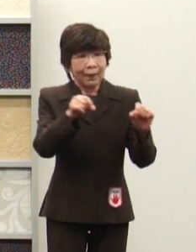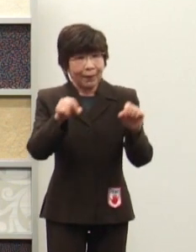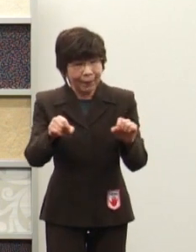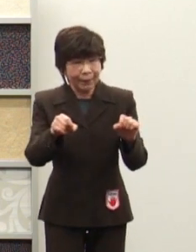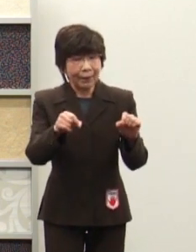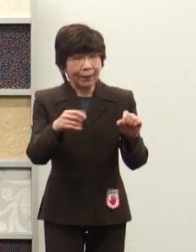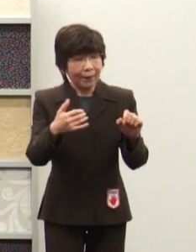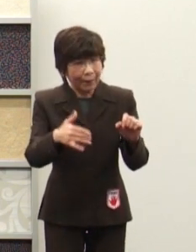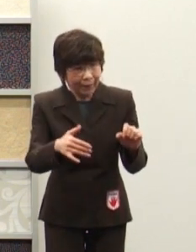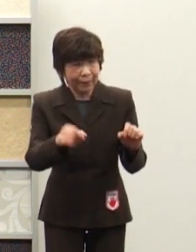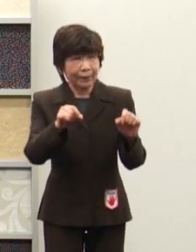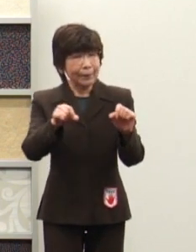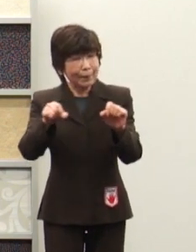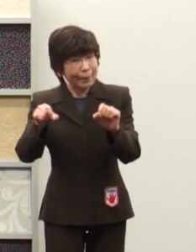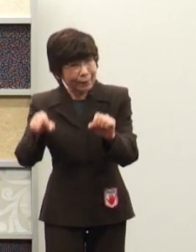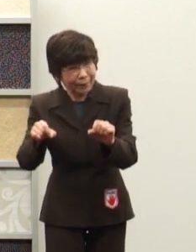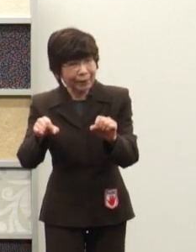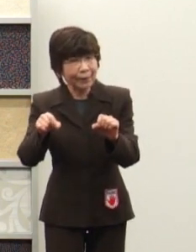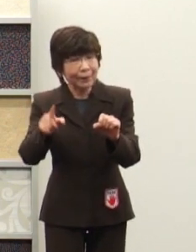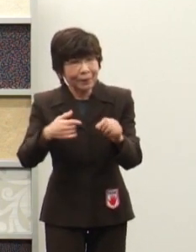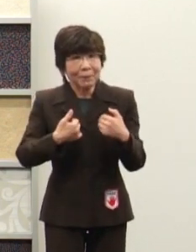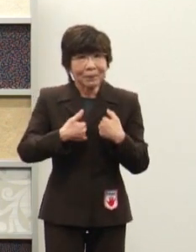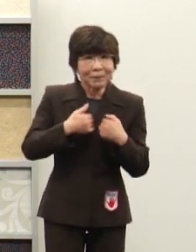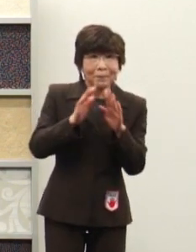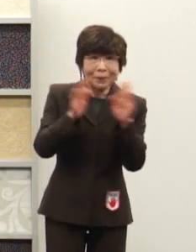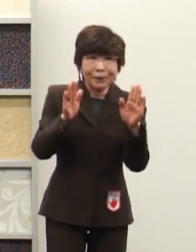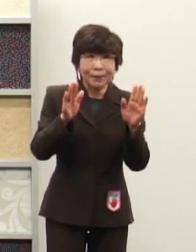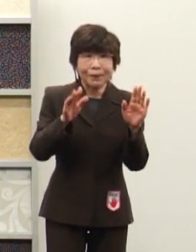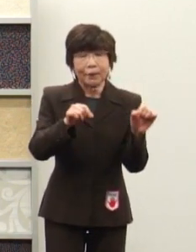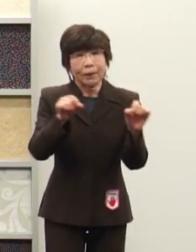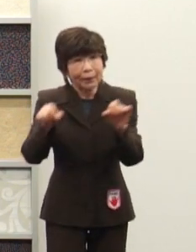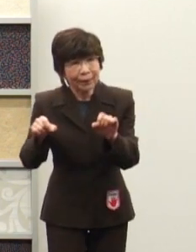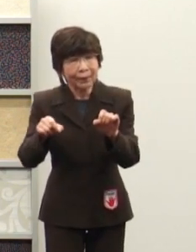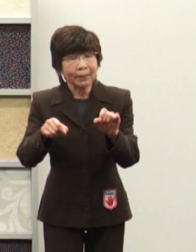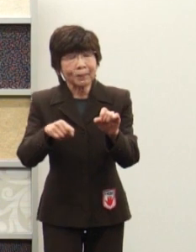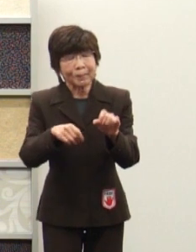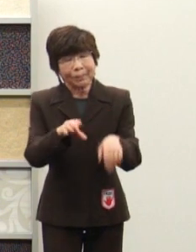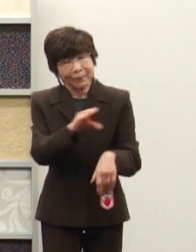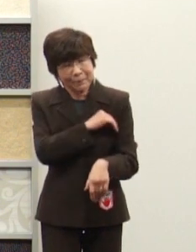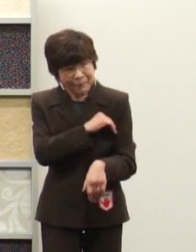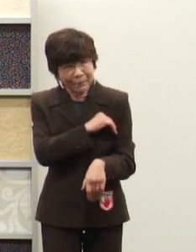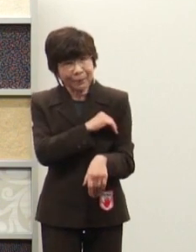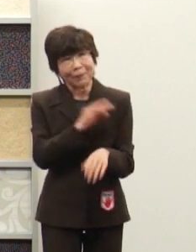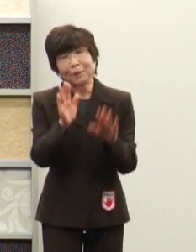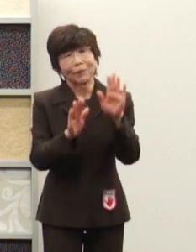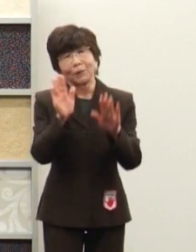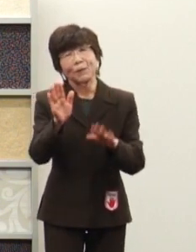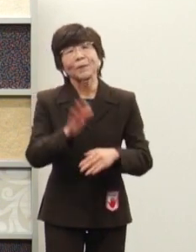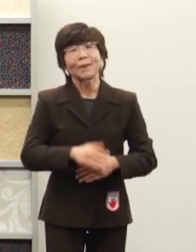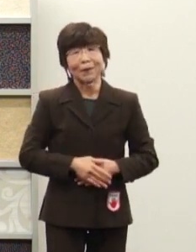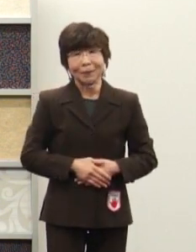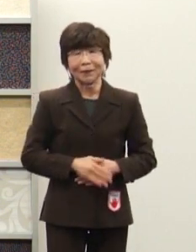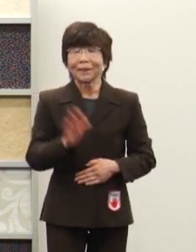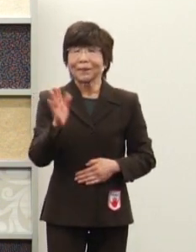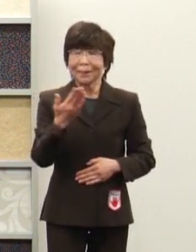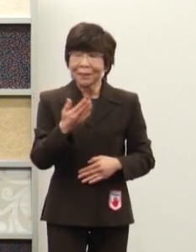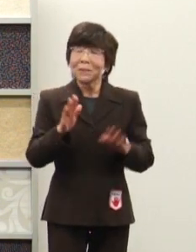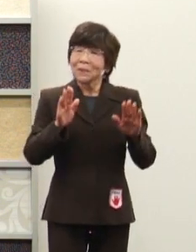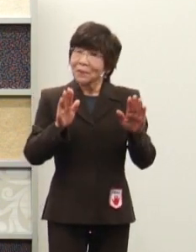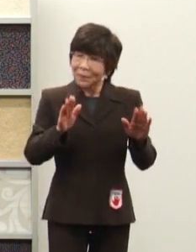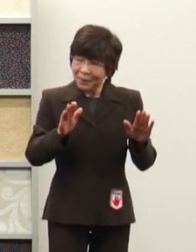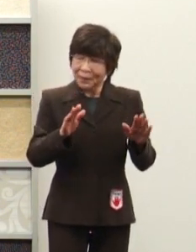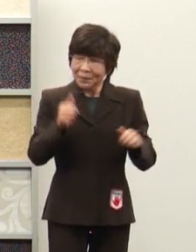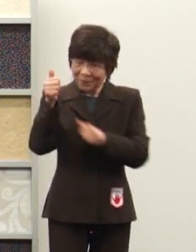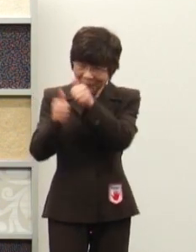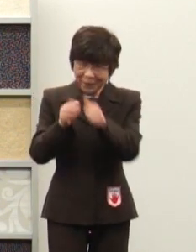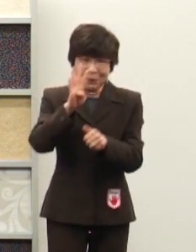かり、してきた、わけでありますけれども、ただここはもう何としてもですね、とにかくやり49回はや